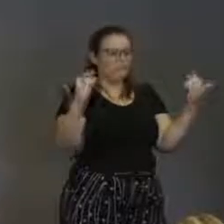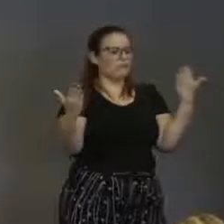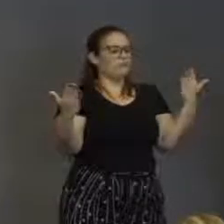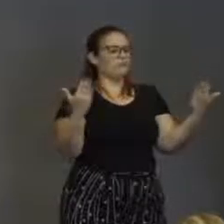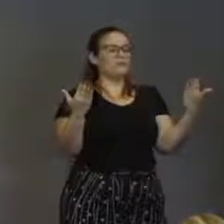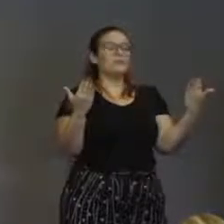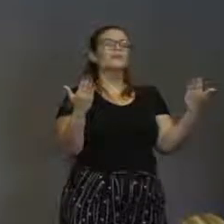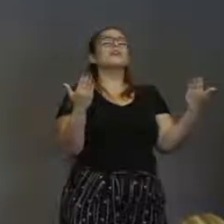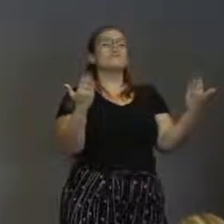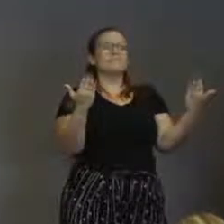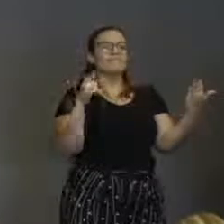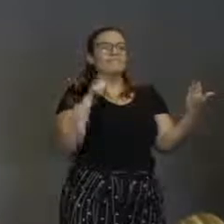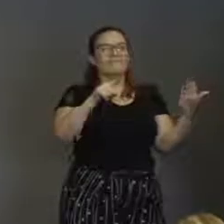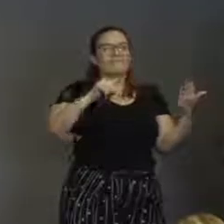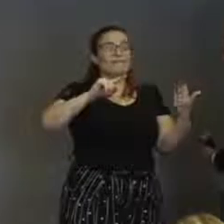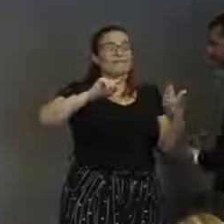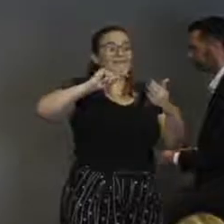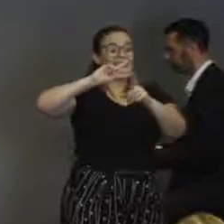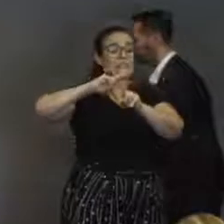crescimento de